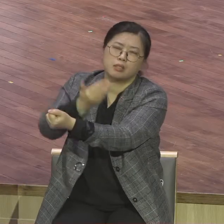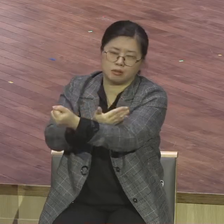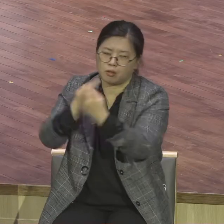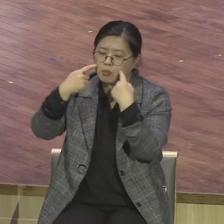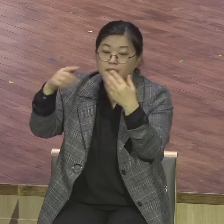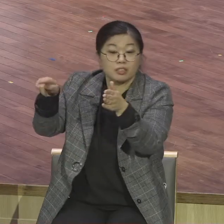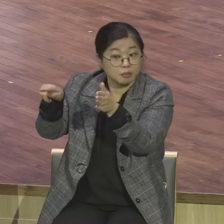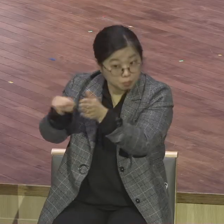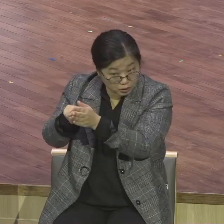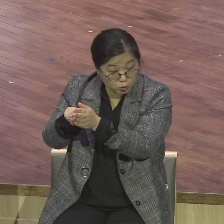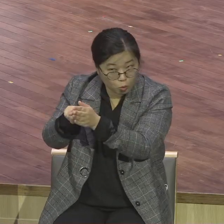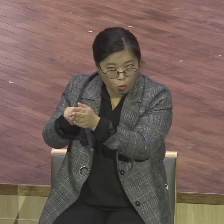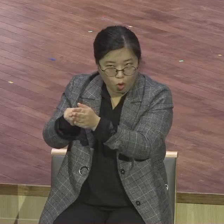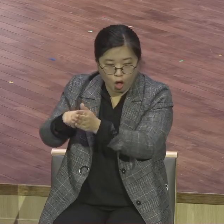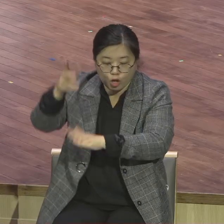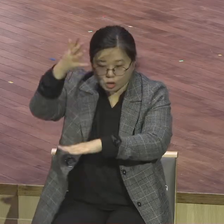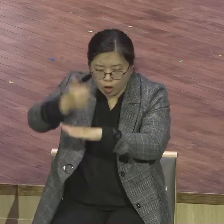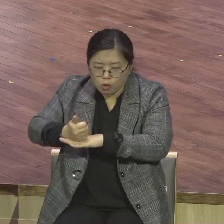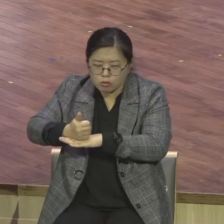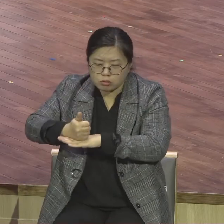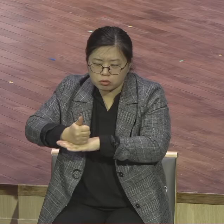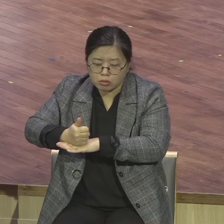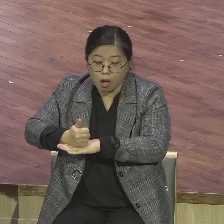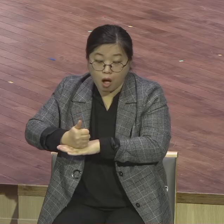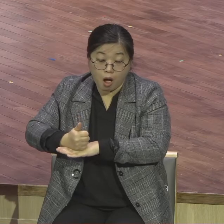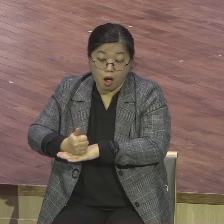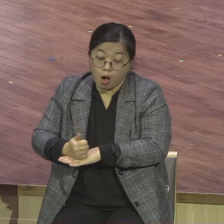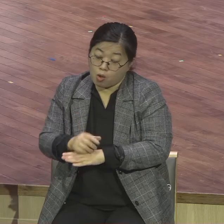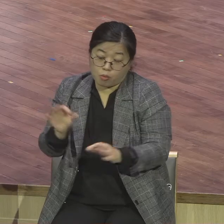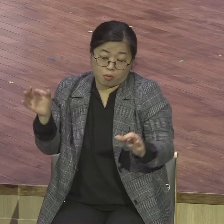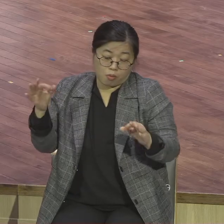응답의 주역들로 당당히 서시기를 주님으로 축복합니다.